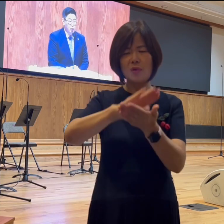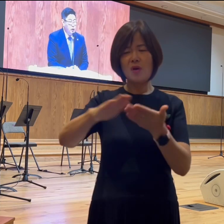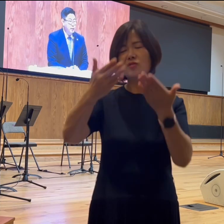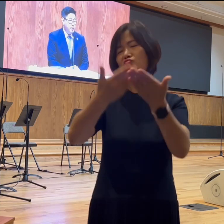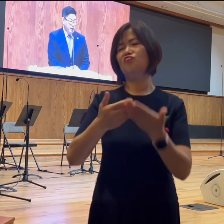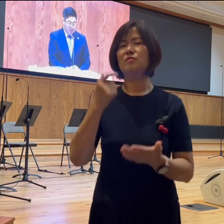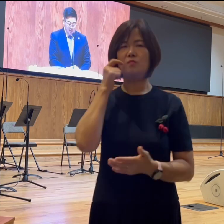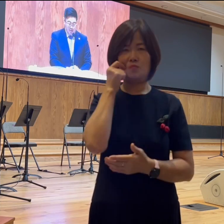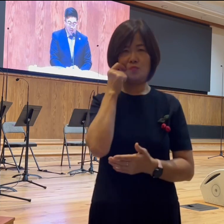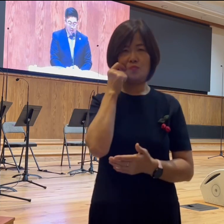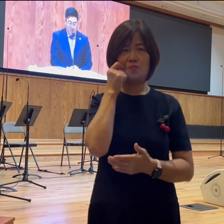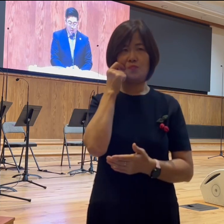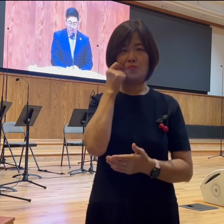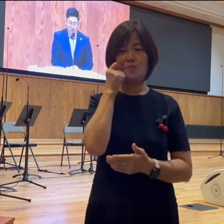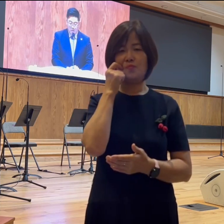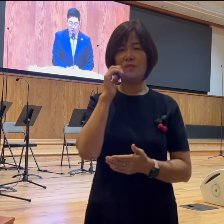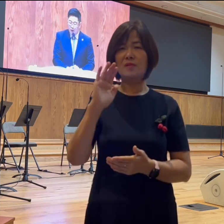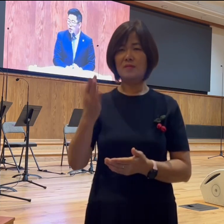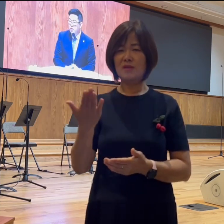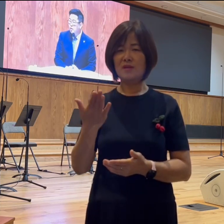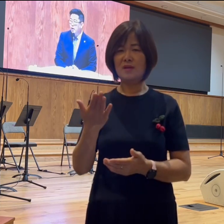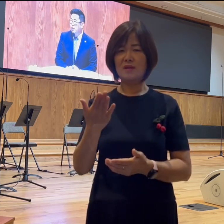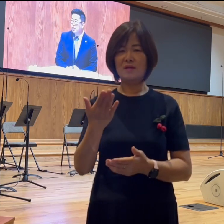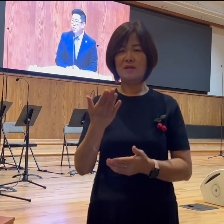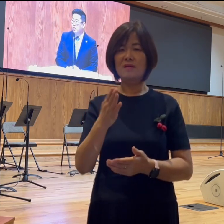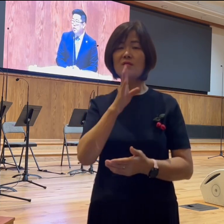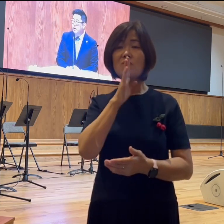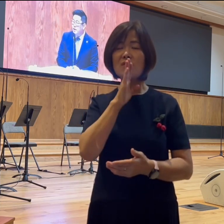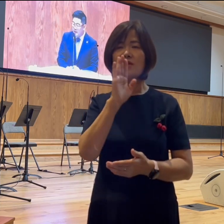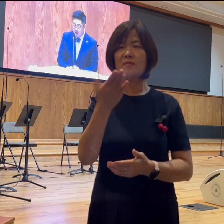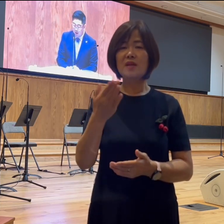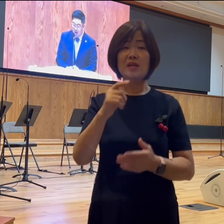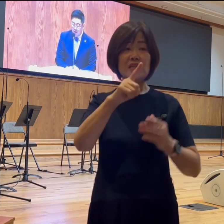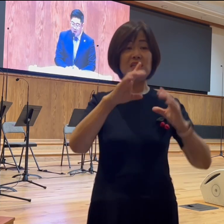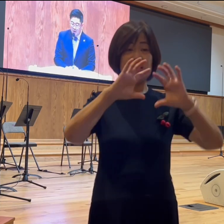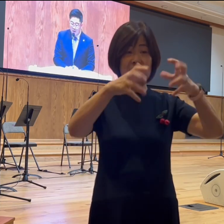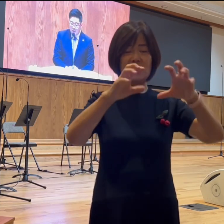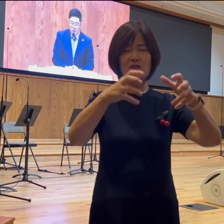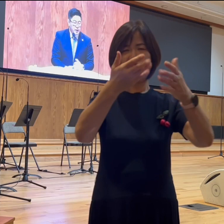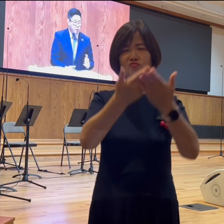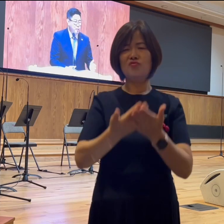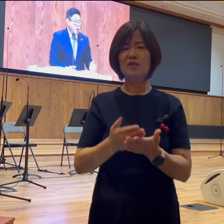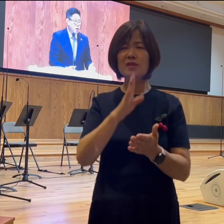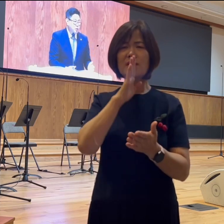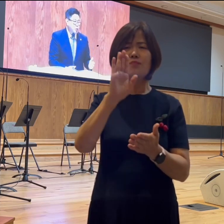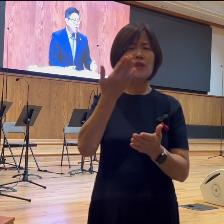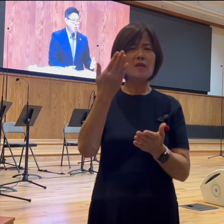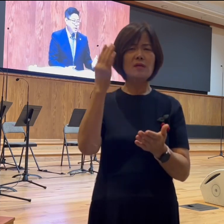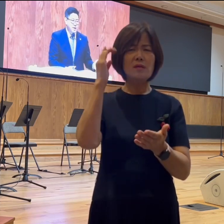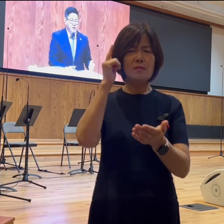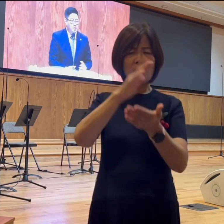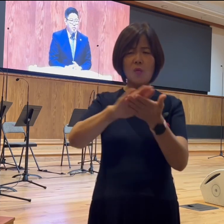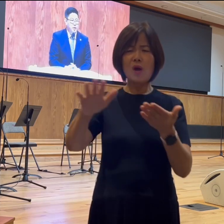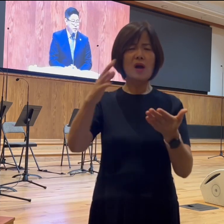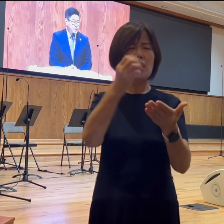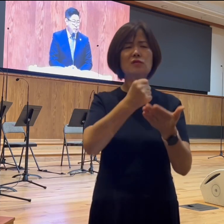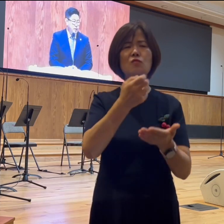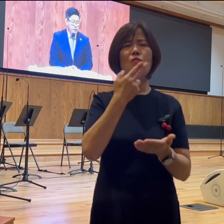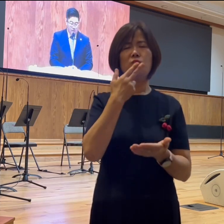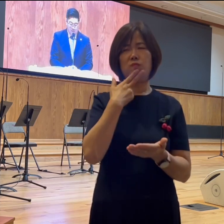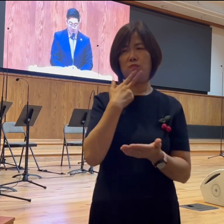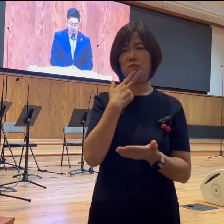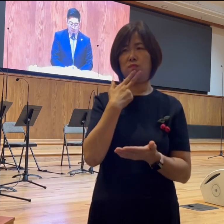주지 못합니다. 당연한 거예요. 이 세상이 그 참된 평안을 소유하고 있지 않기 때문에